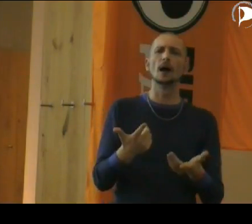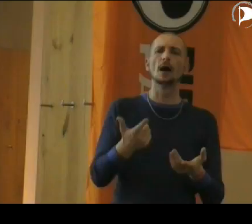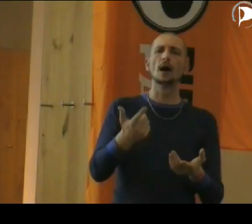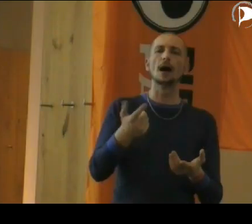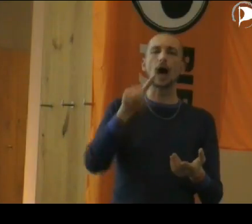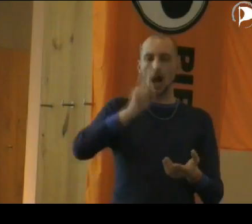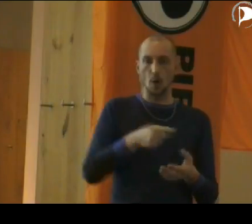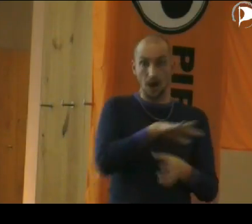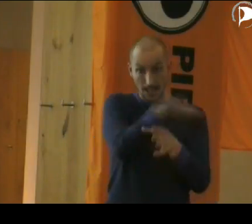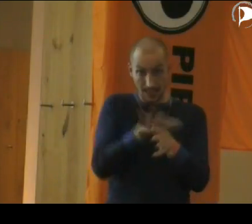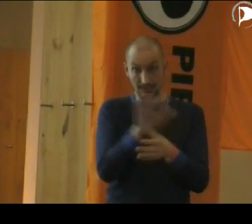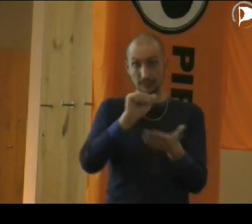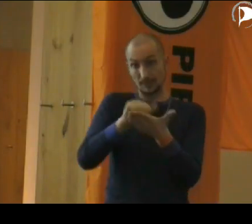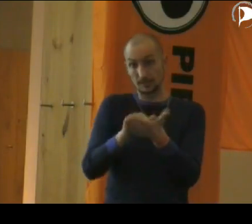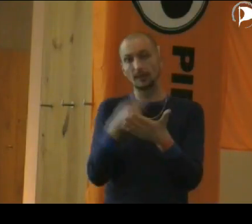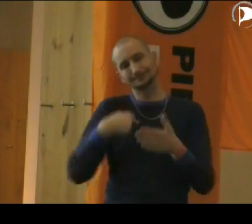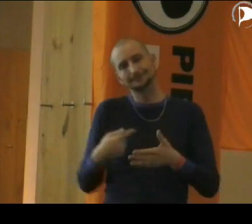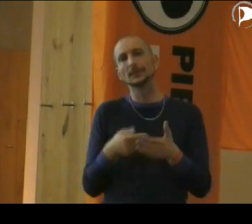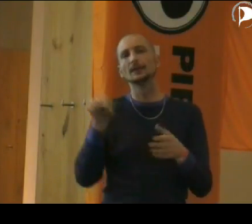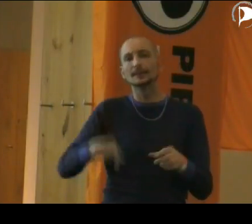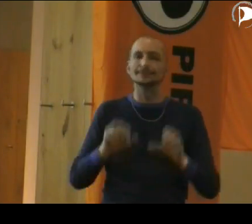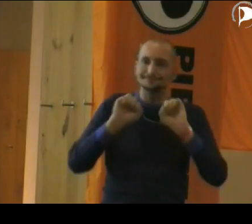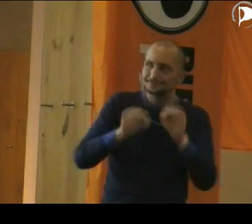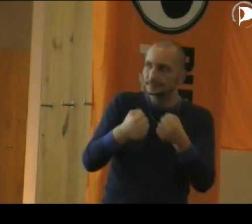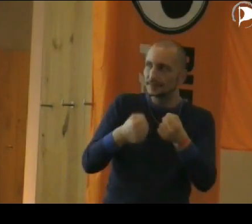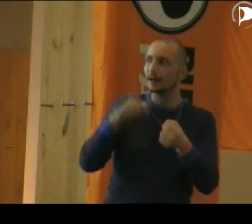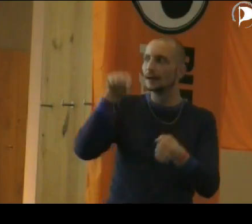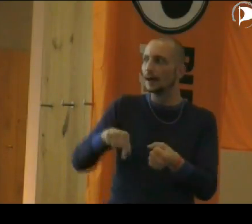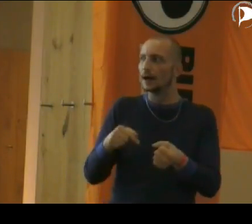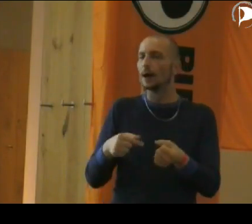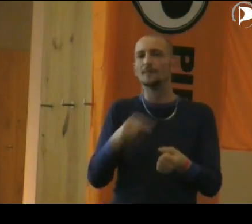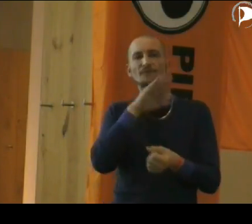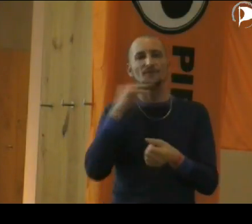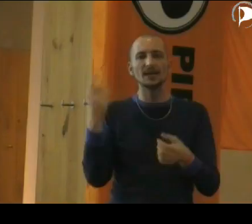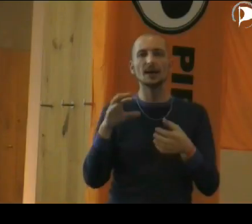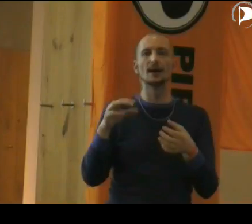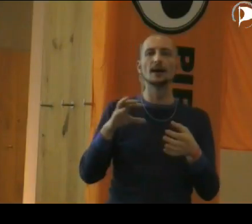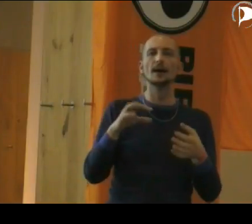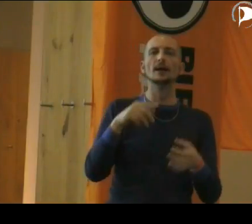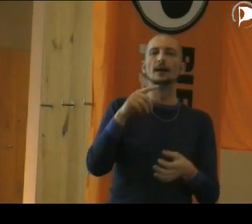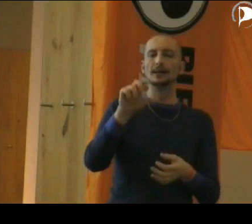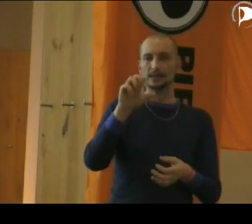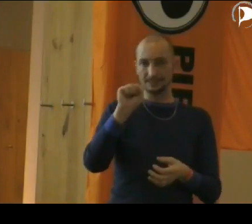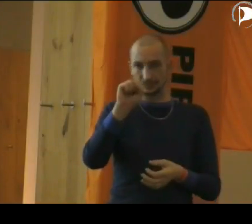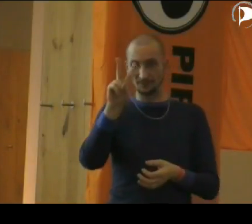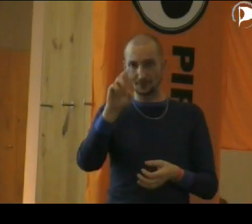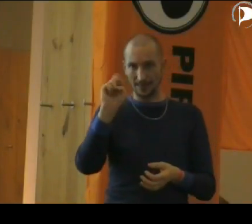präsident gewesen da speziell ist es wenn ihr zu